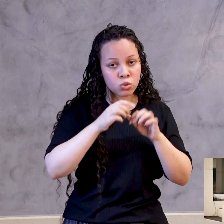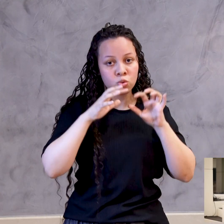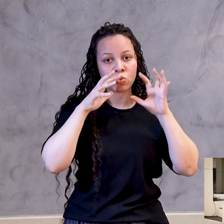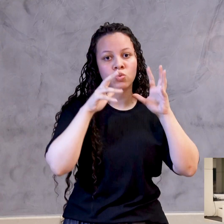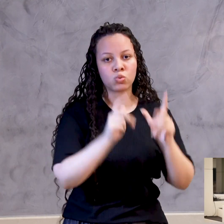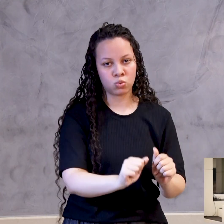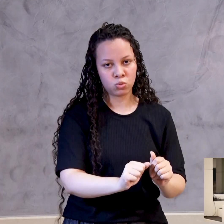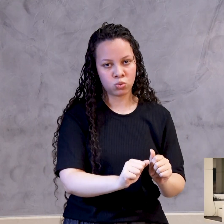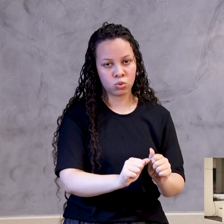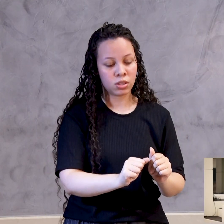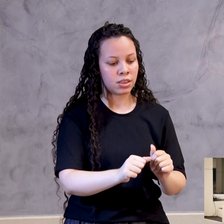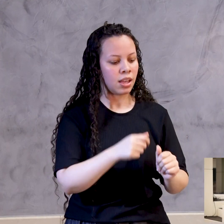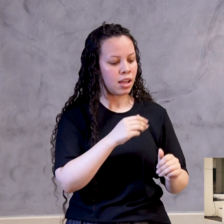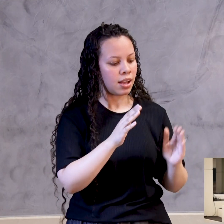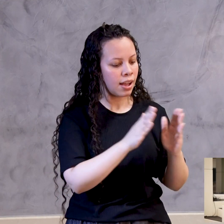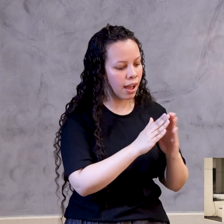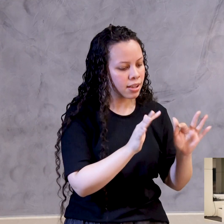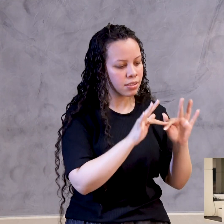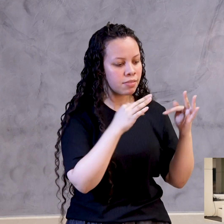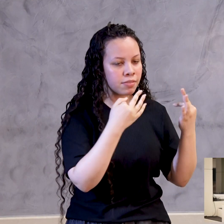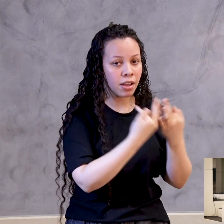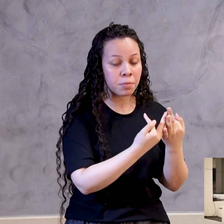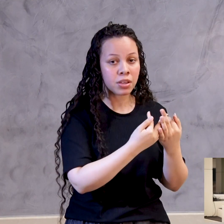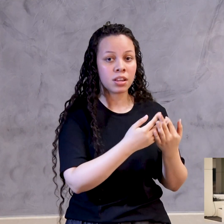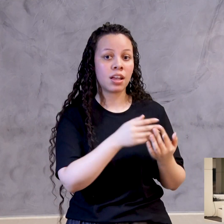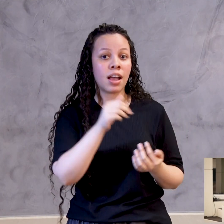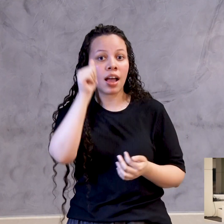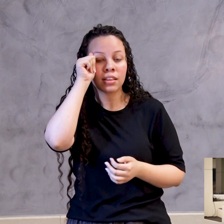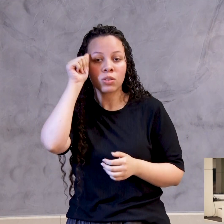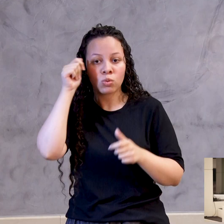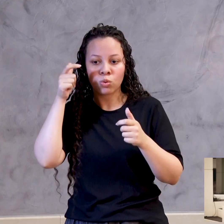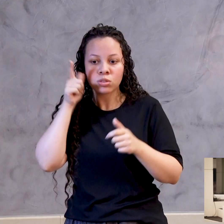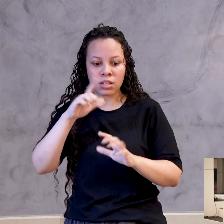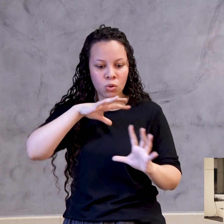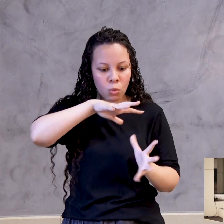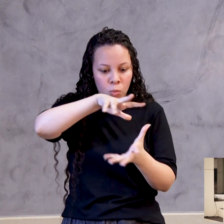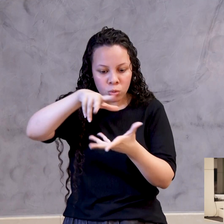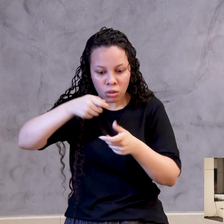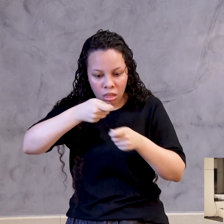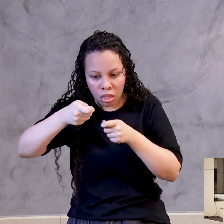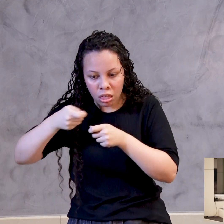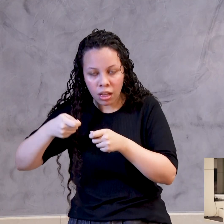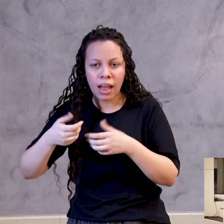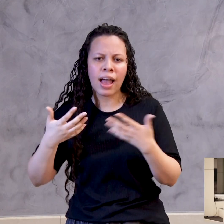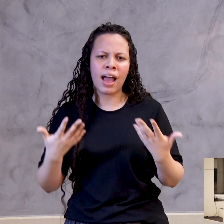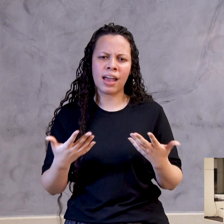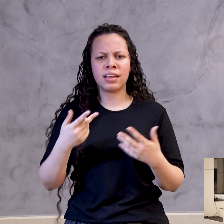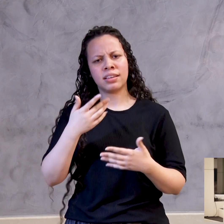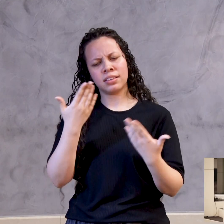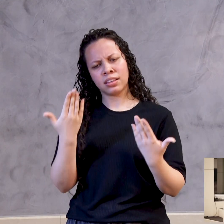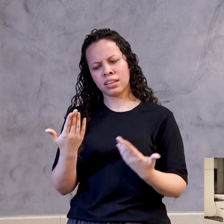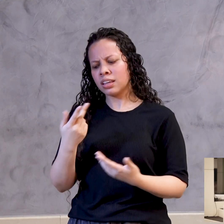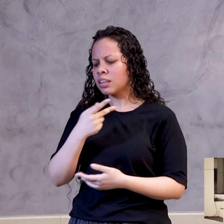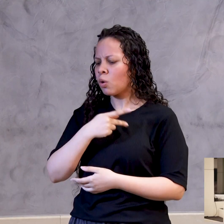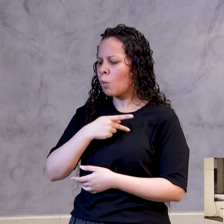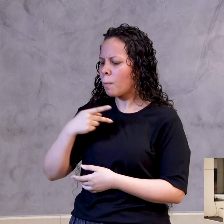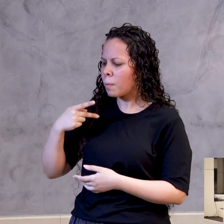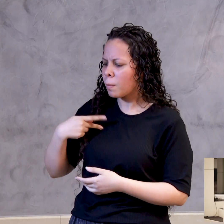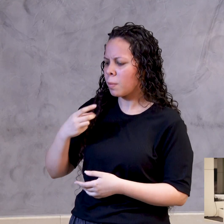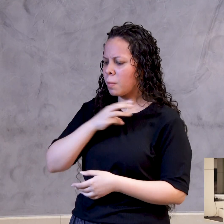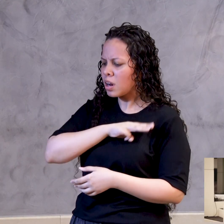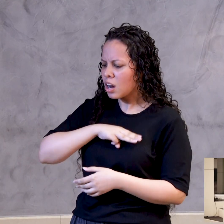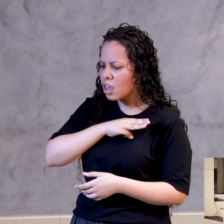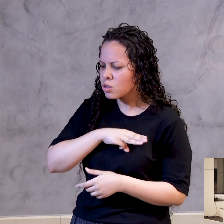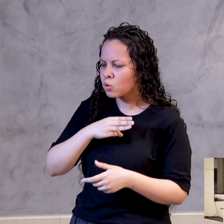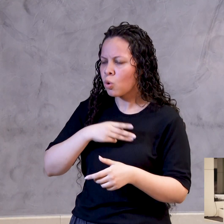sua casa. A casa de Adão era a terra toda, não é? Você diria, então quer dizer que todos os obreiros